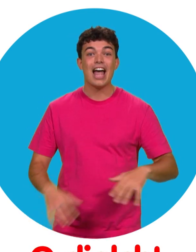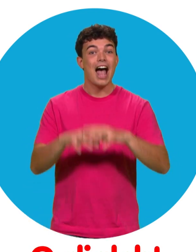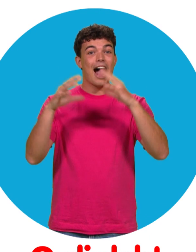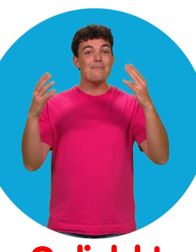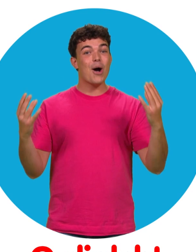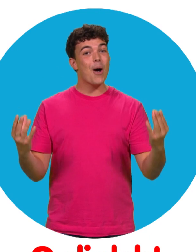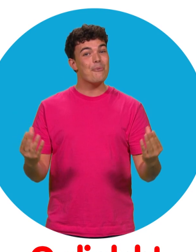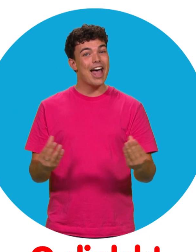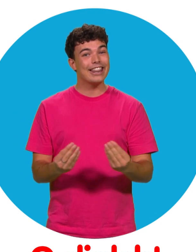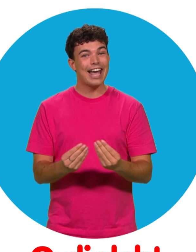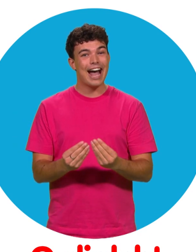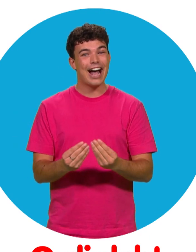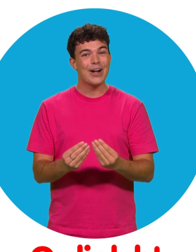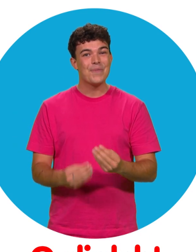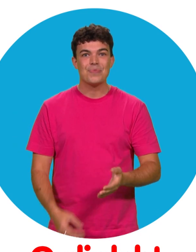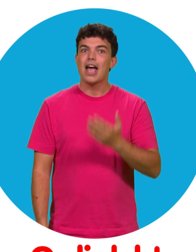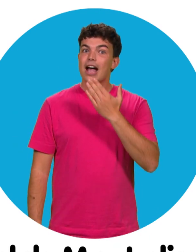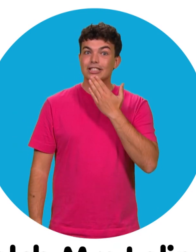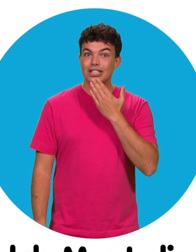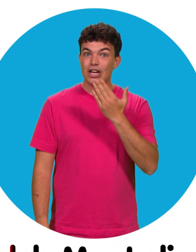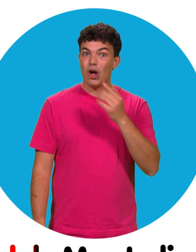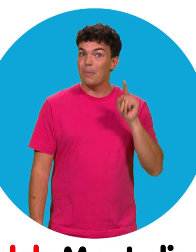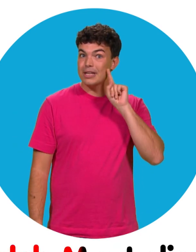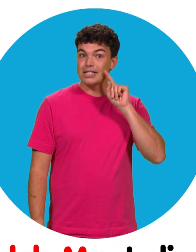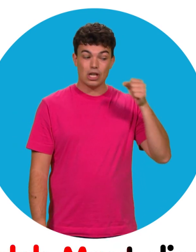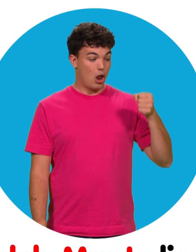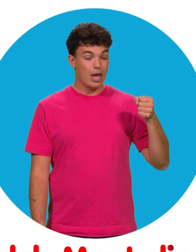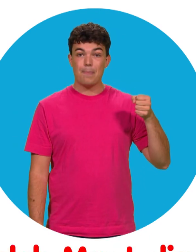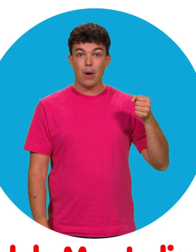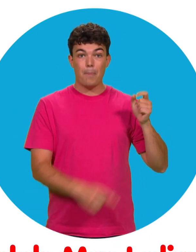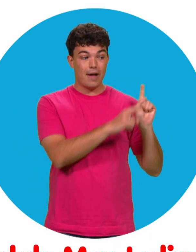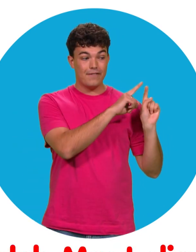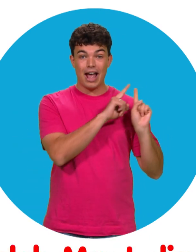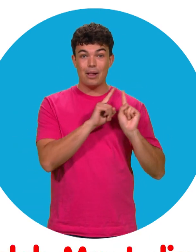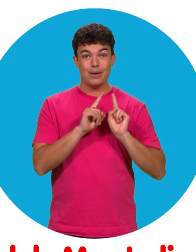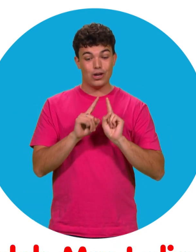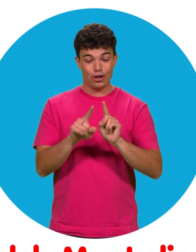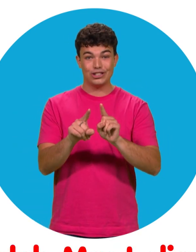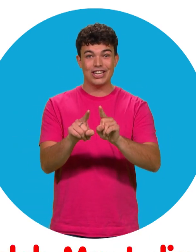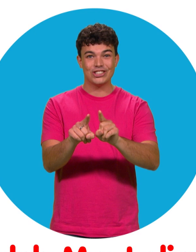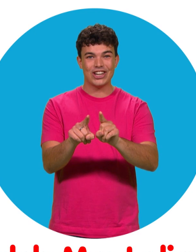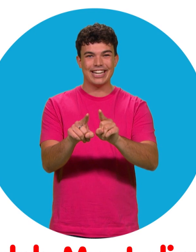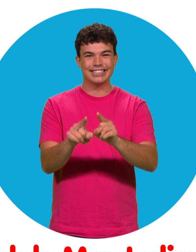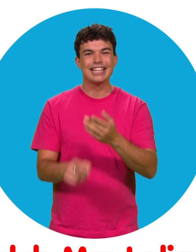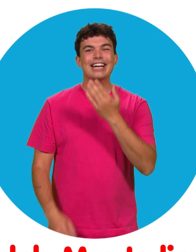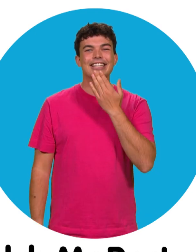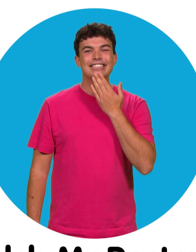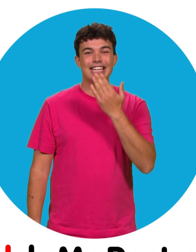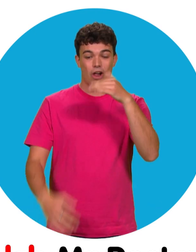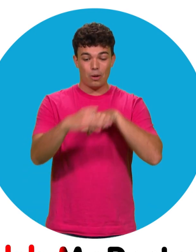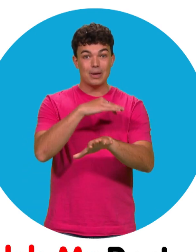diolch am bopeth gael. Diolch Mrs Lollipop am fy helpu groesi